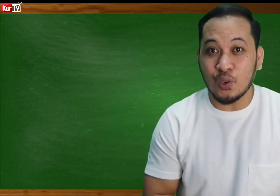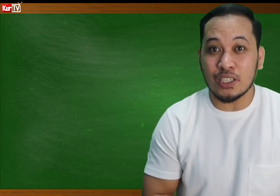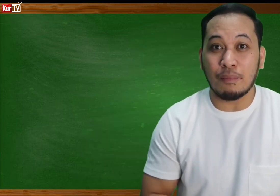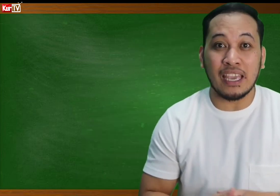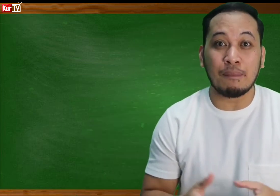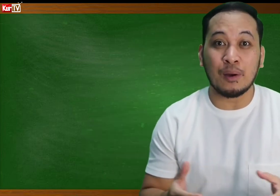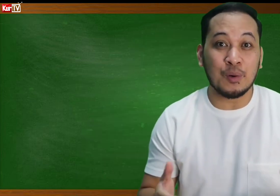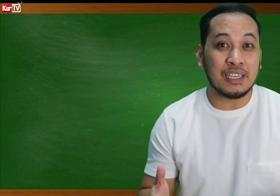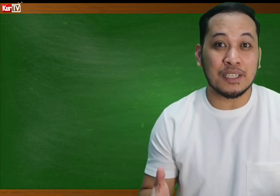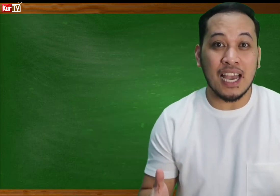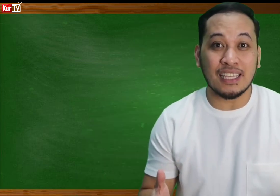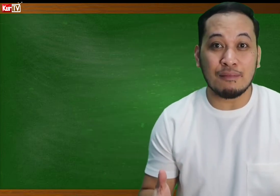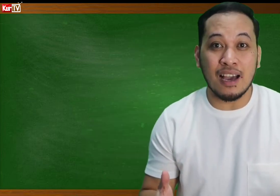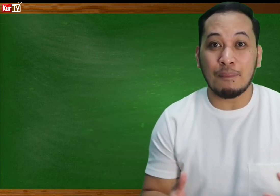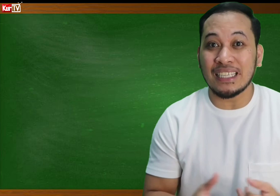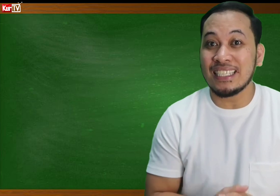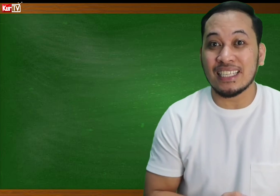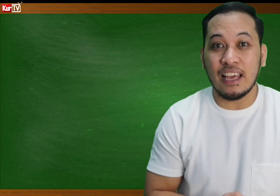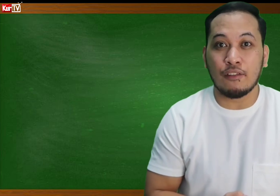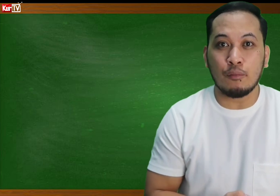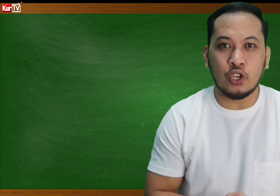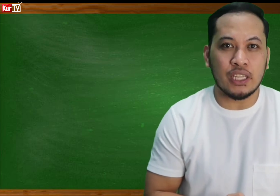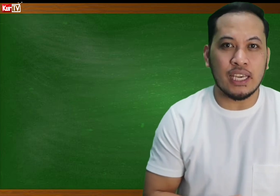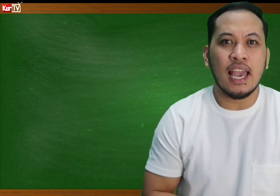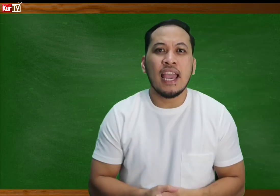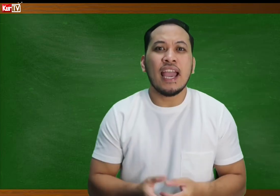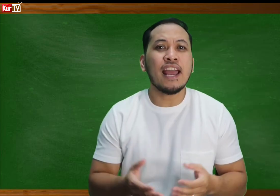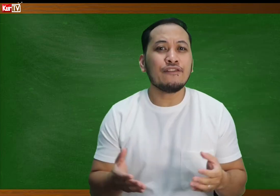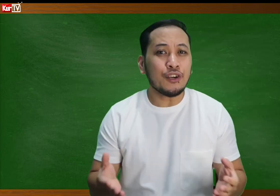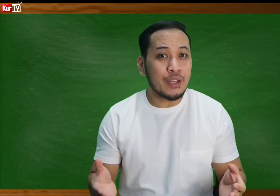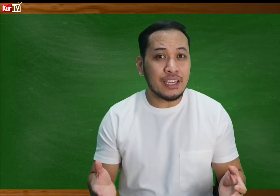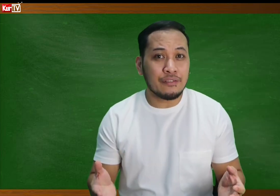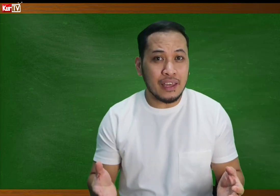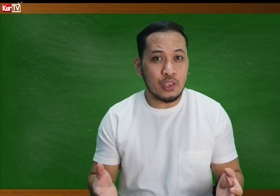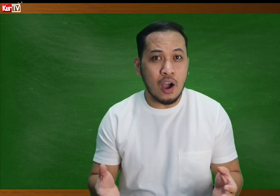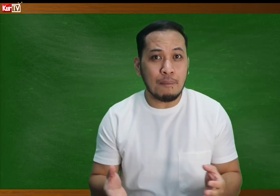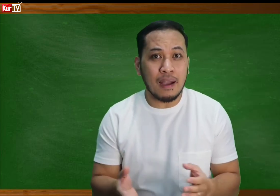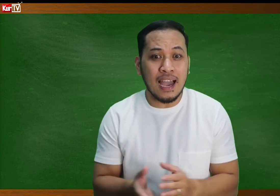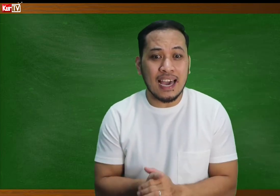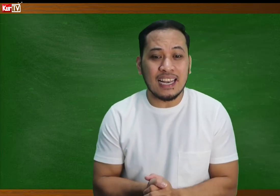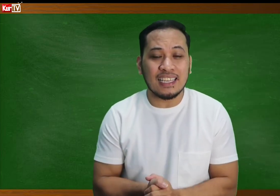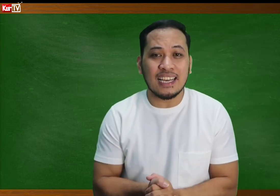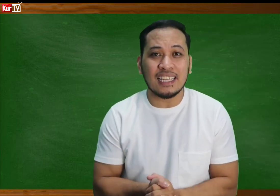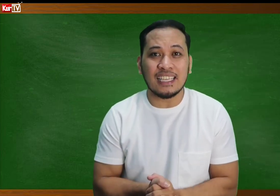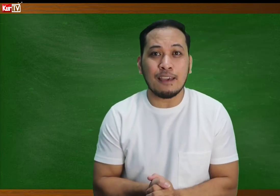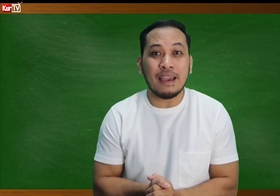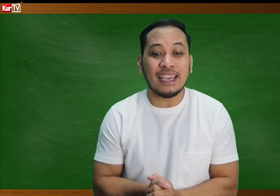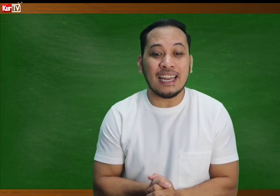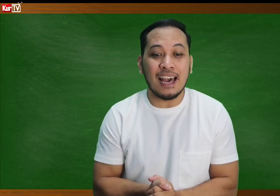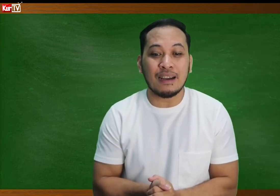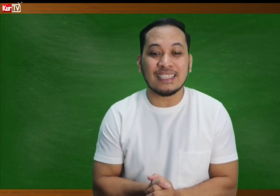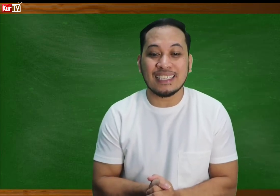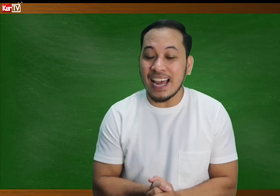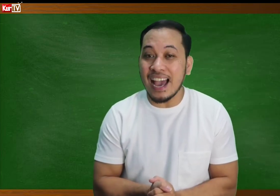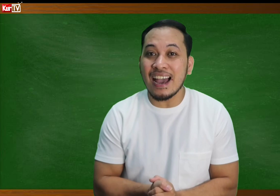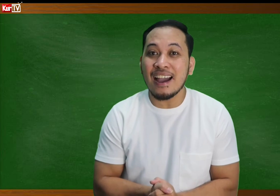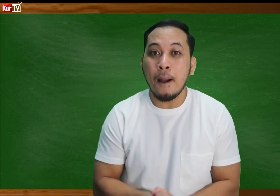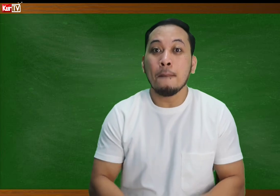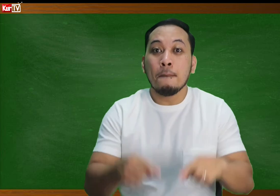sa pakikipag-usap sa ating mga kapatid sa deaf community. And for today's video, ang pag-aaralan nga natin ay may kinalaman sa